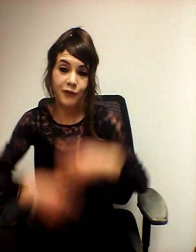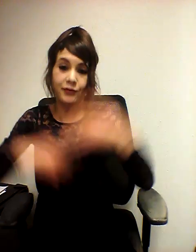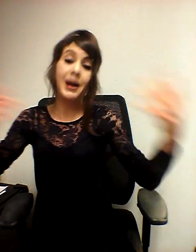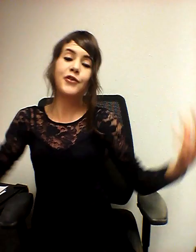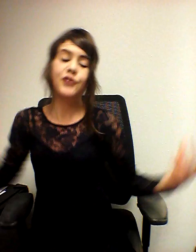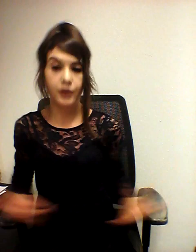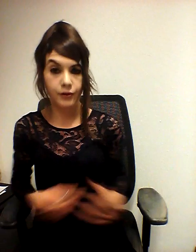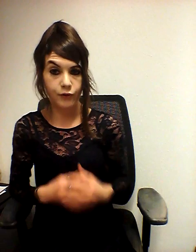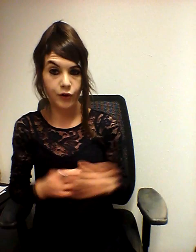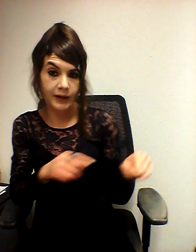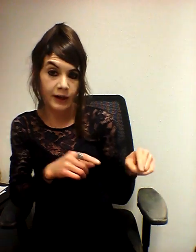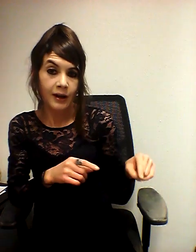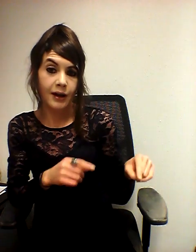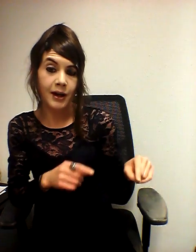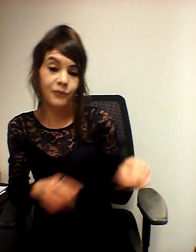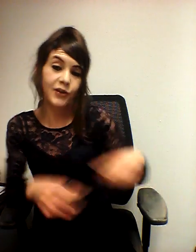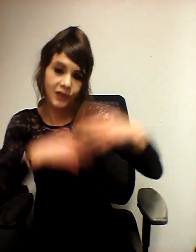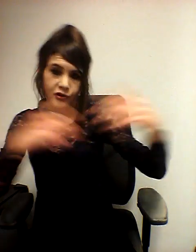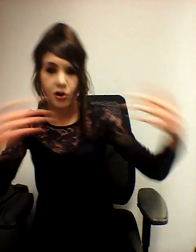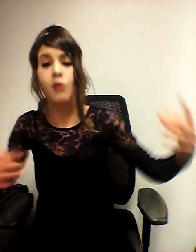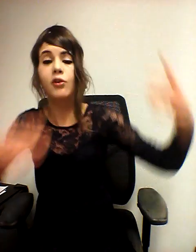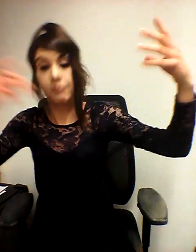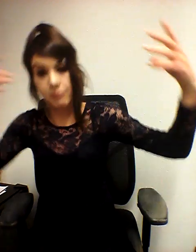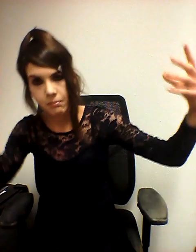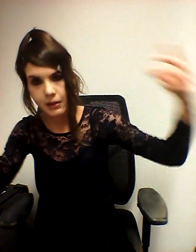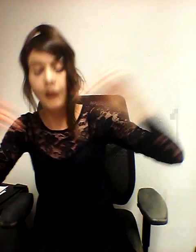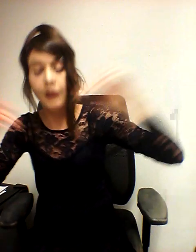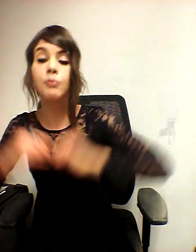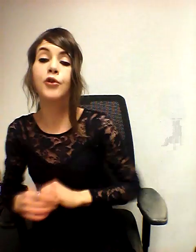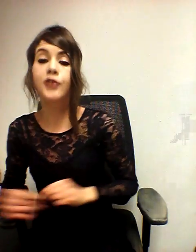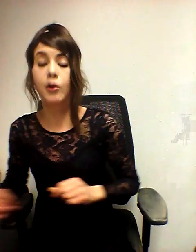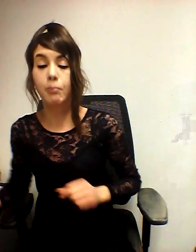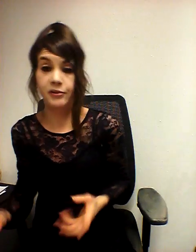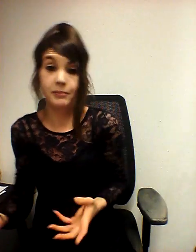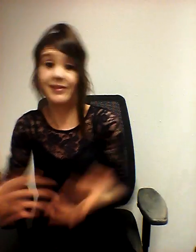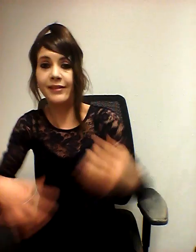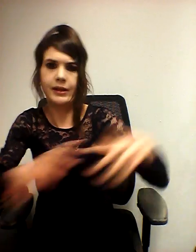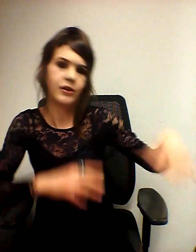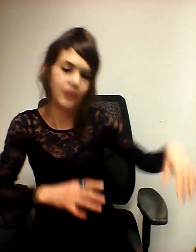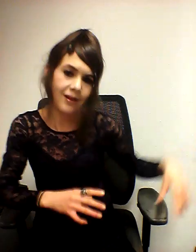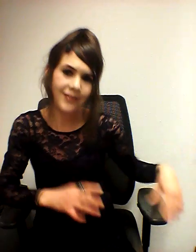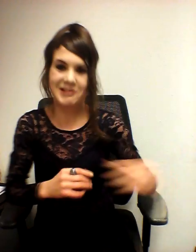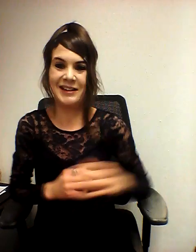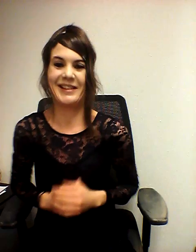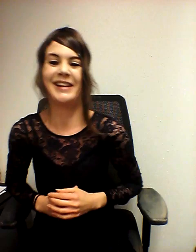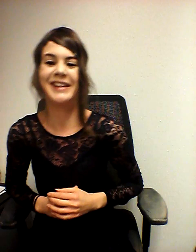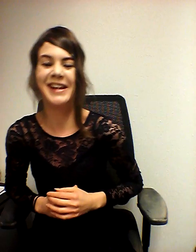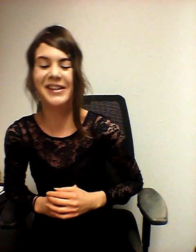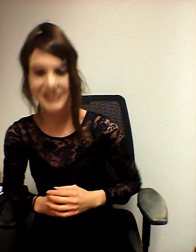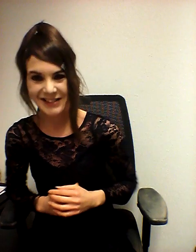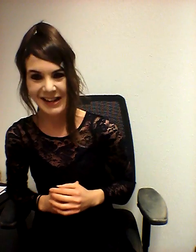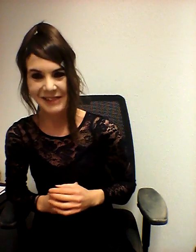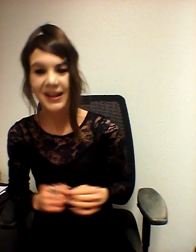verbruikt kunnen worden ehm dat is ook membraan omhult compartiment die we ergens anders ligt in jouw cellen